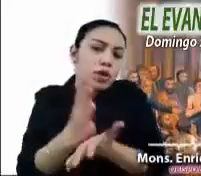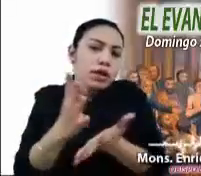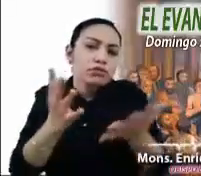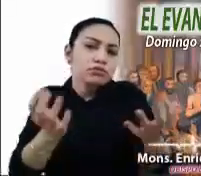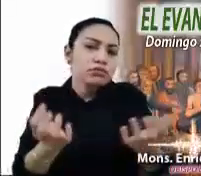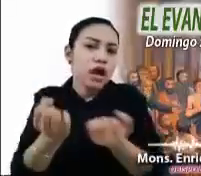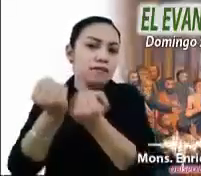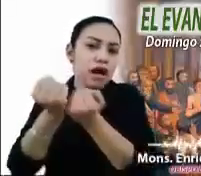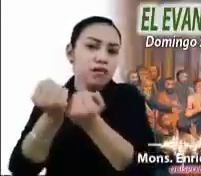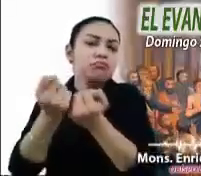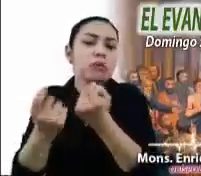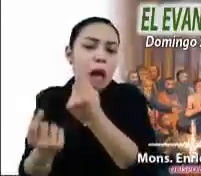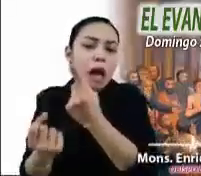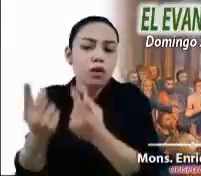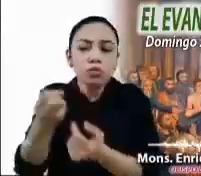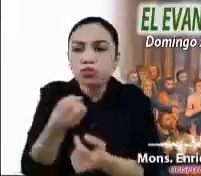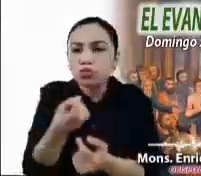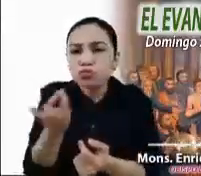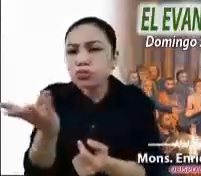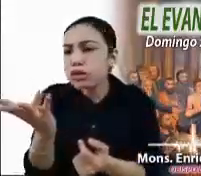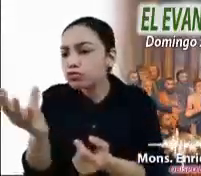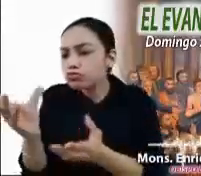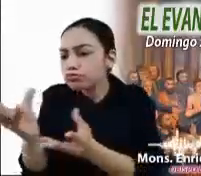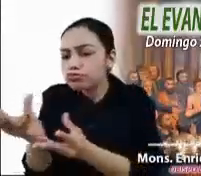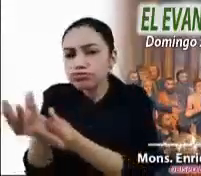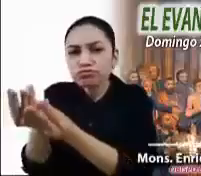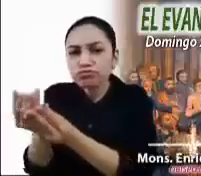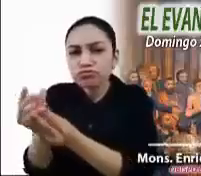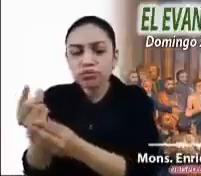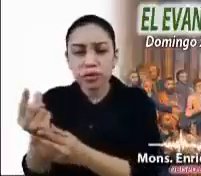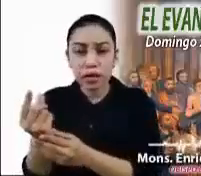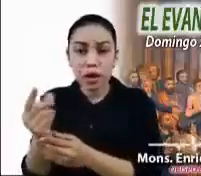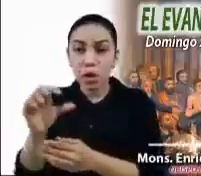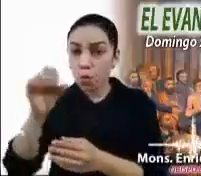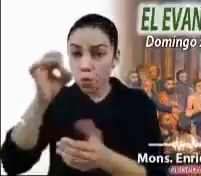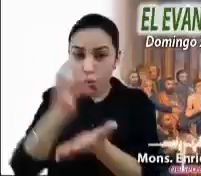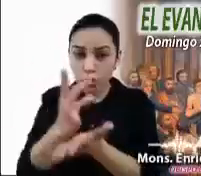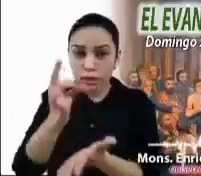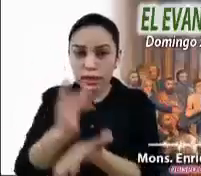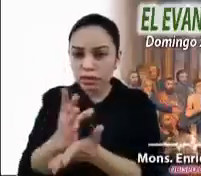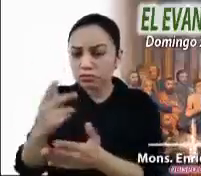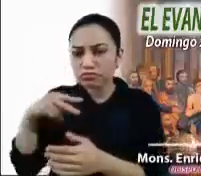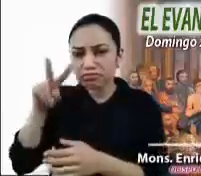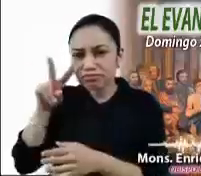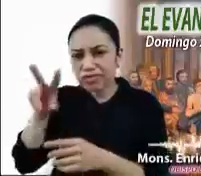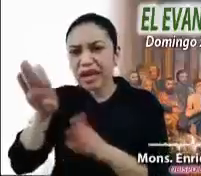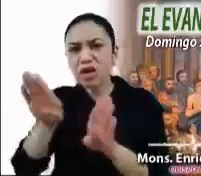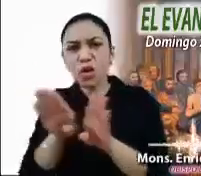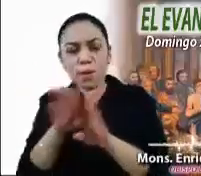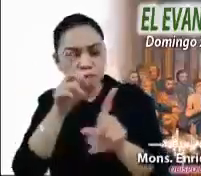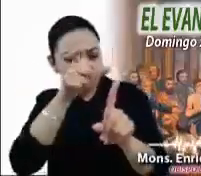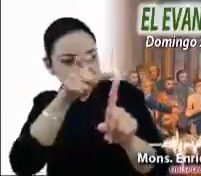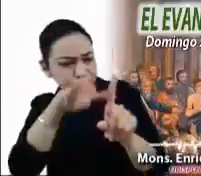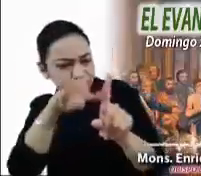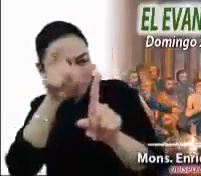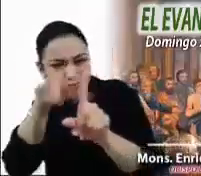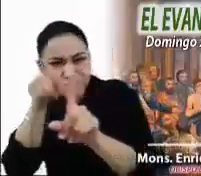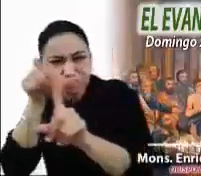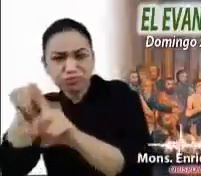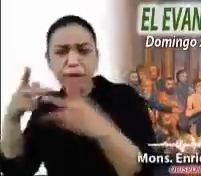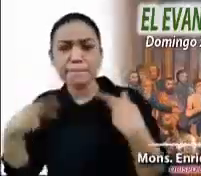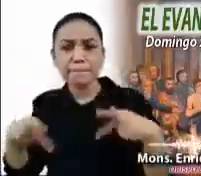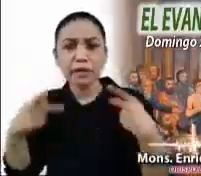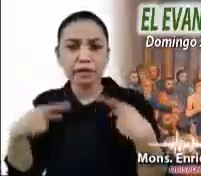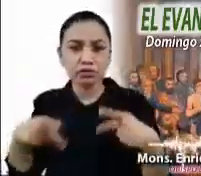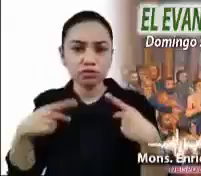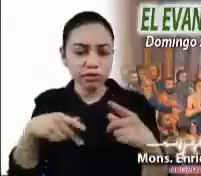salvaciones parciales que solo toman en cuenta aspectos de la persona y ofrecen